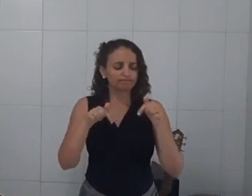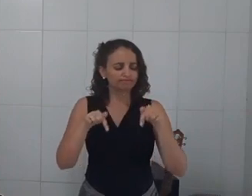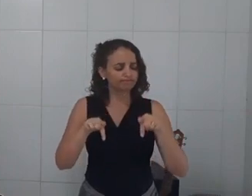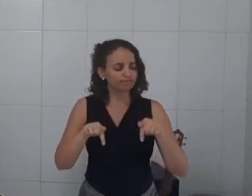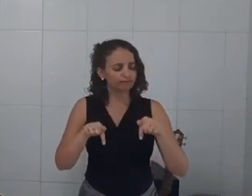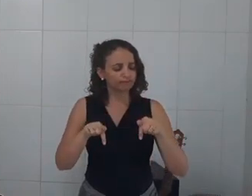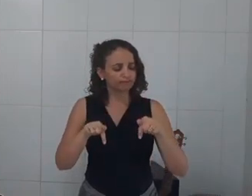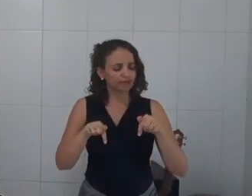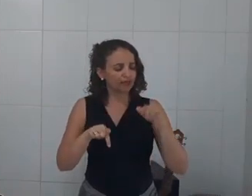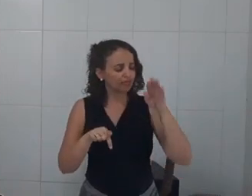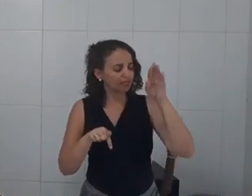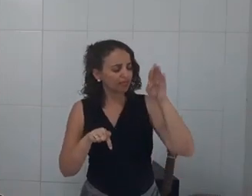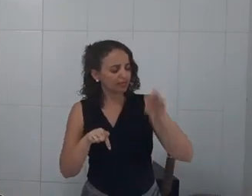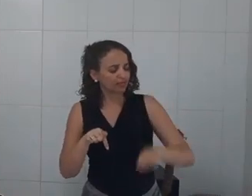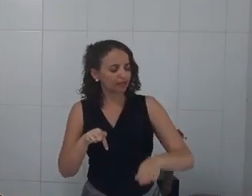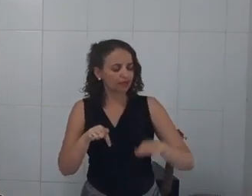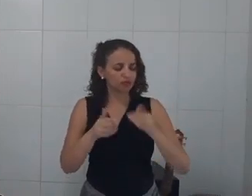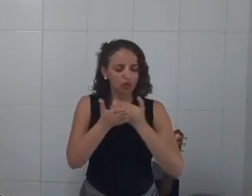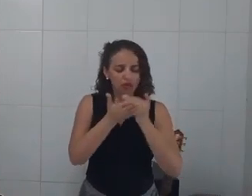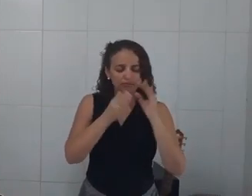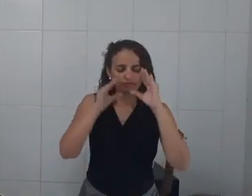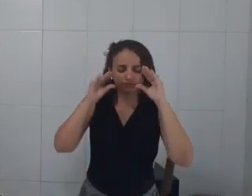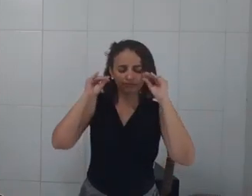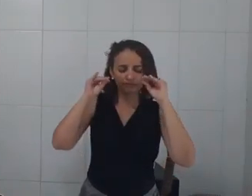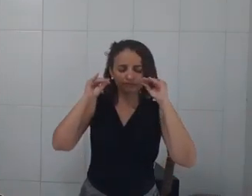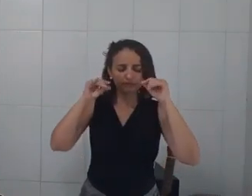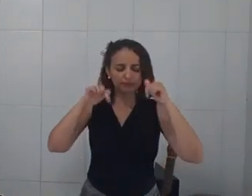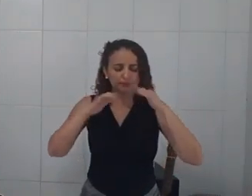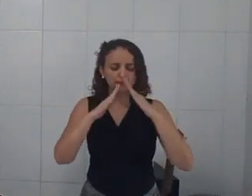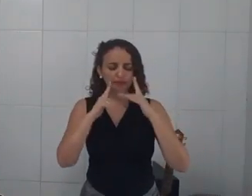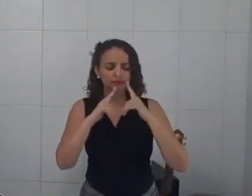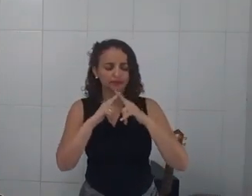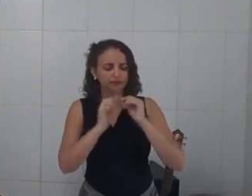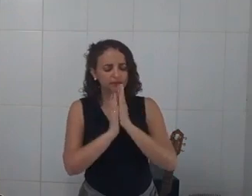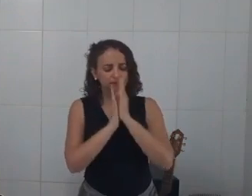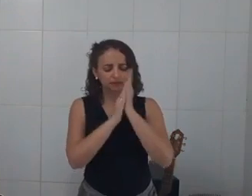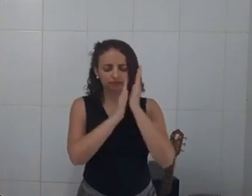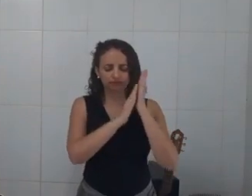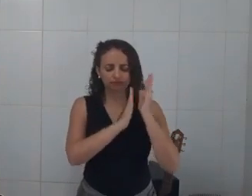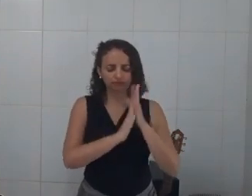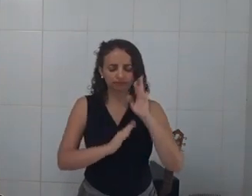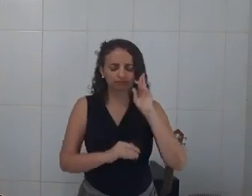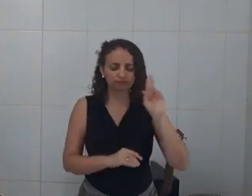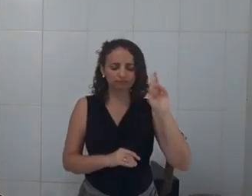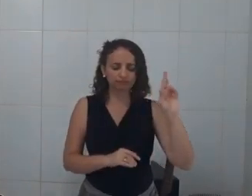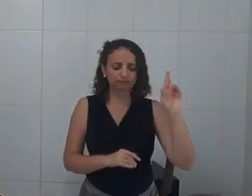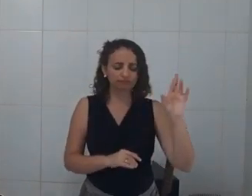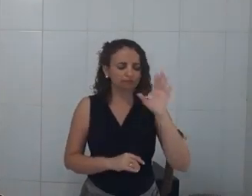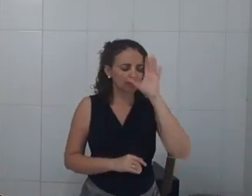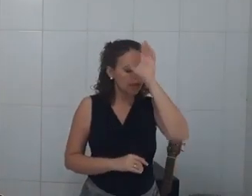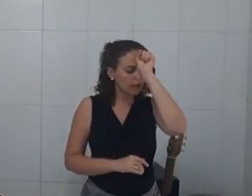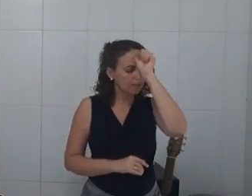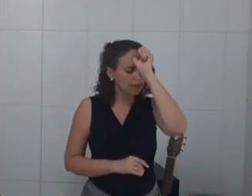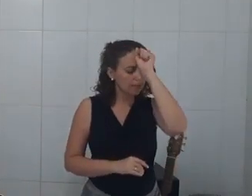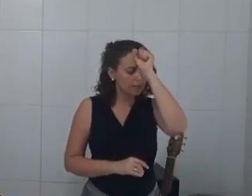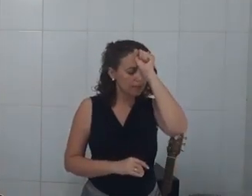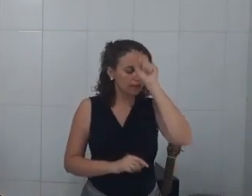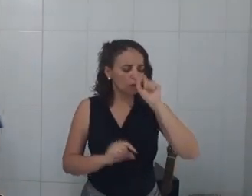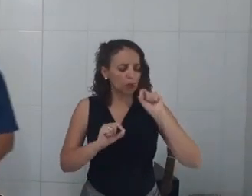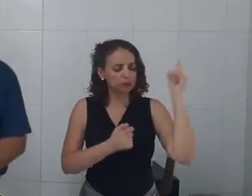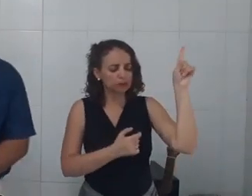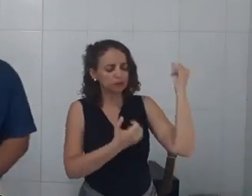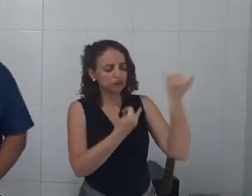Senhor, aqui na Tua casa, para te louvar, para te adorar, Senhor, e aprender a mensagem da Tua palavra